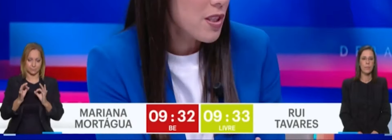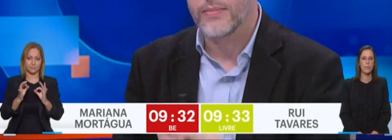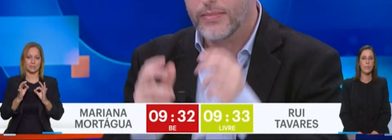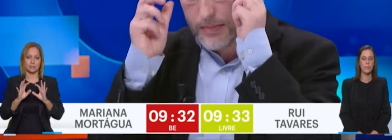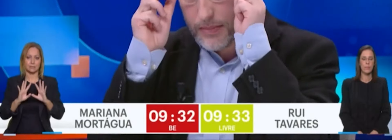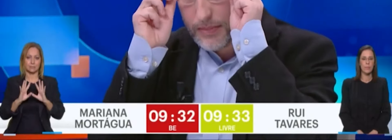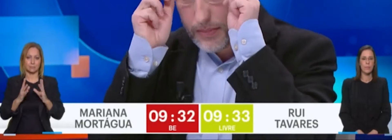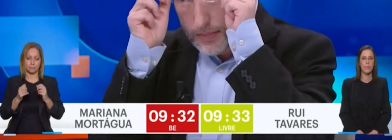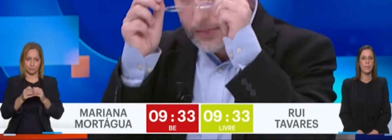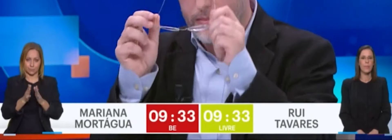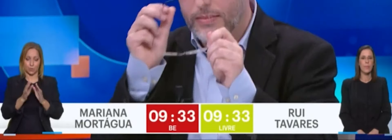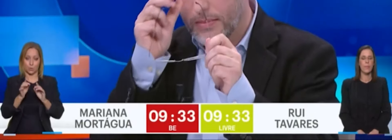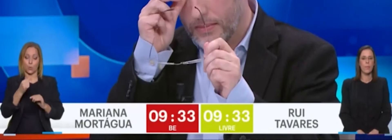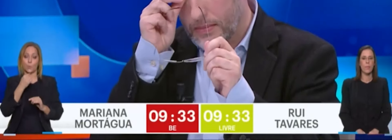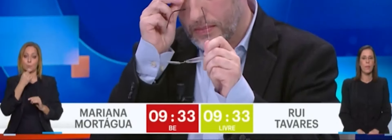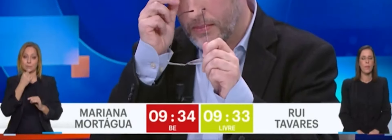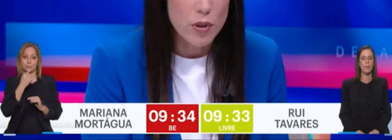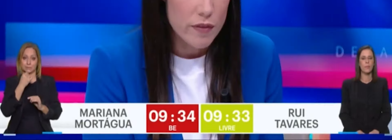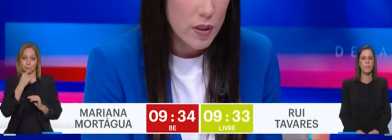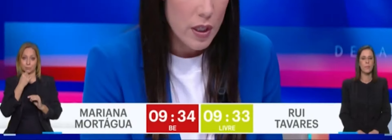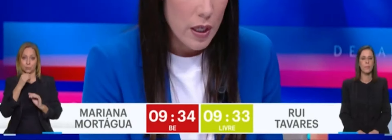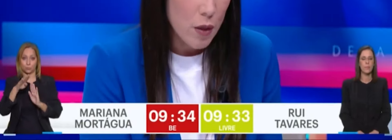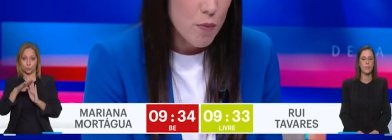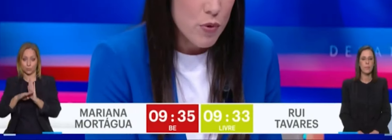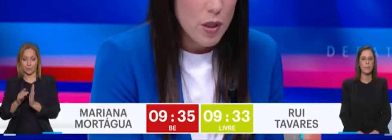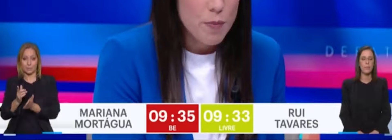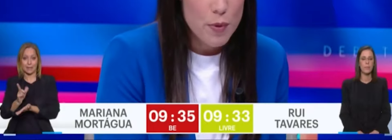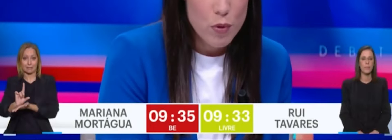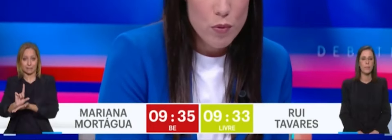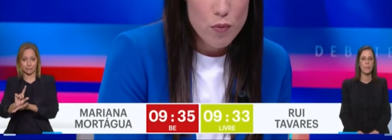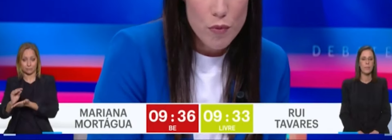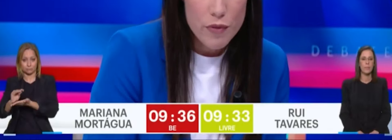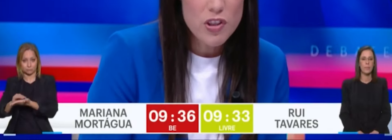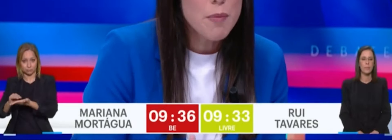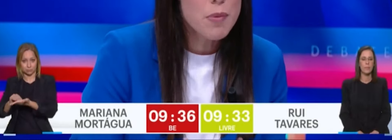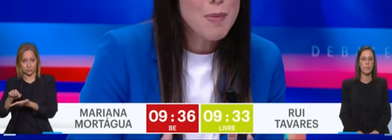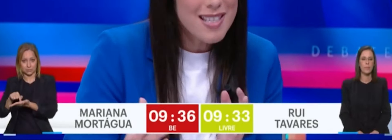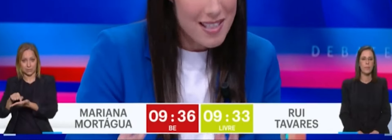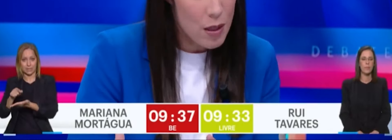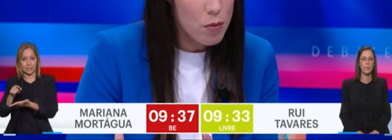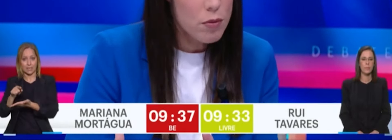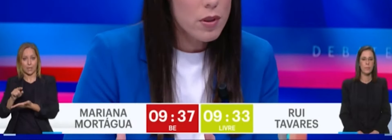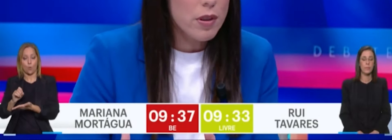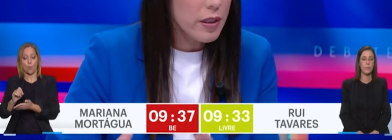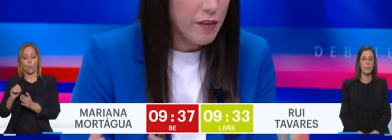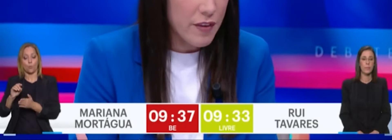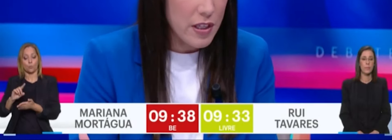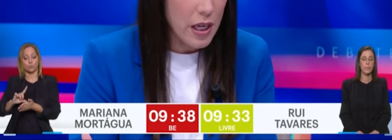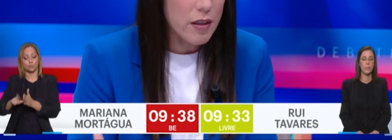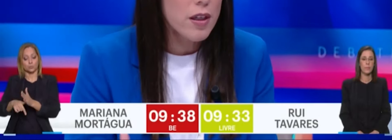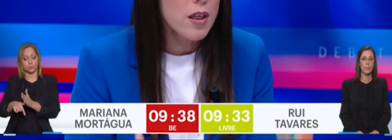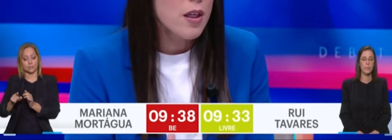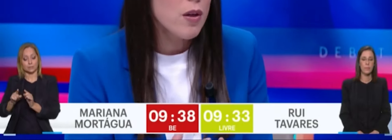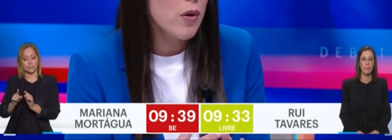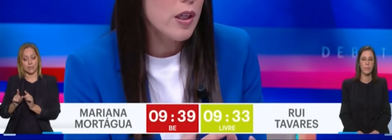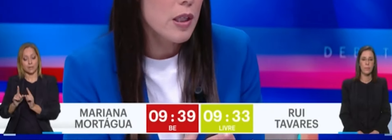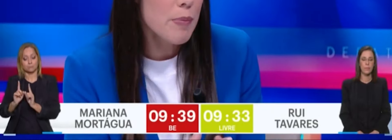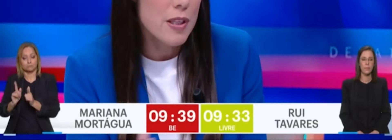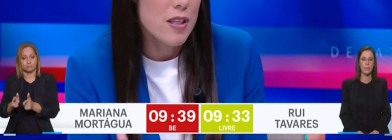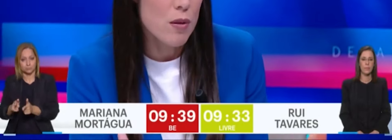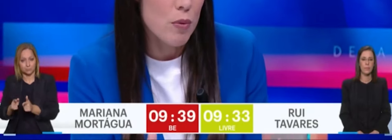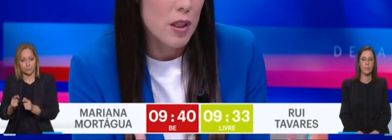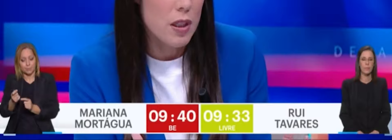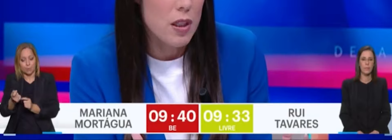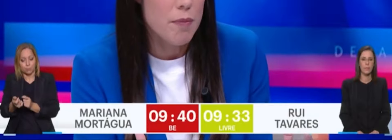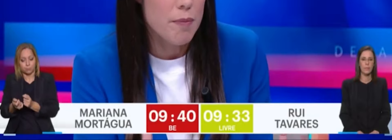aquilo que percebo e que está escrito no programa do livre é um projeto piloto com vista à implementação ainda que faada ora a